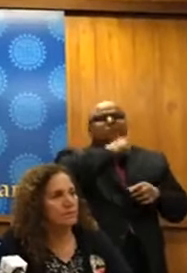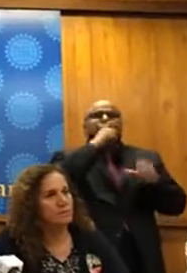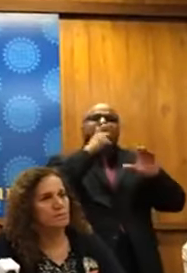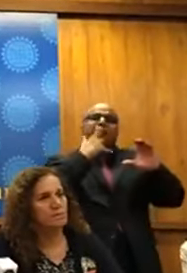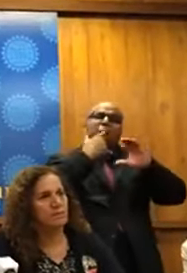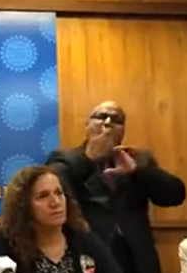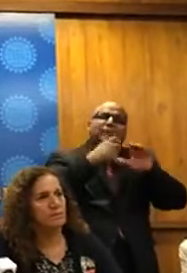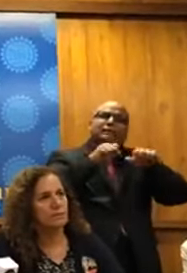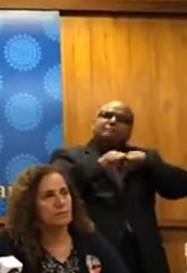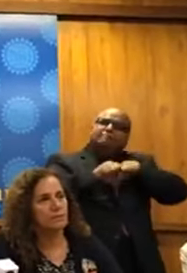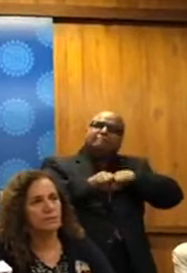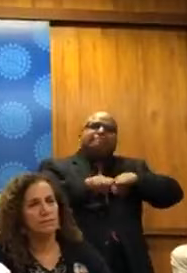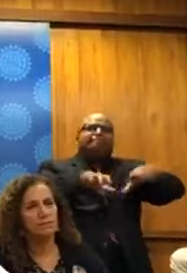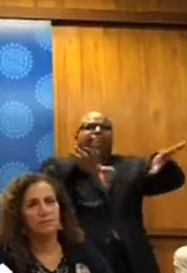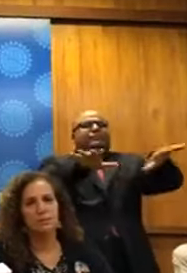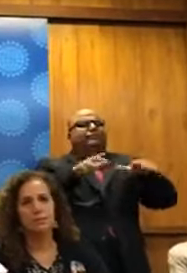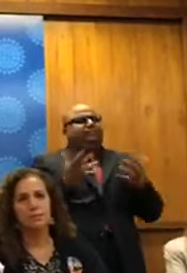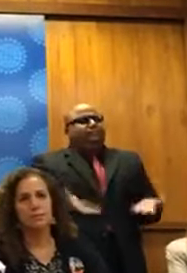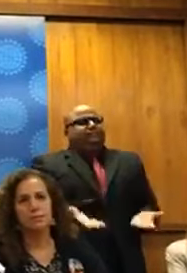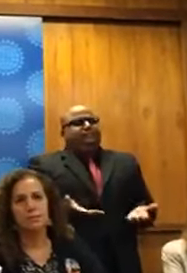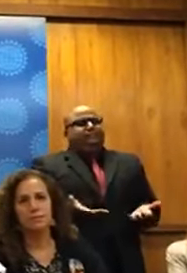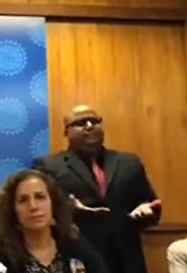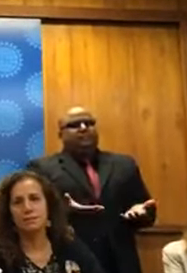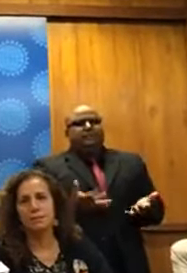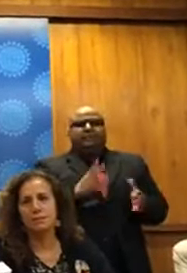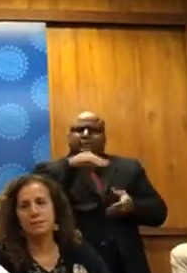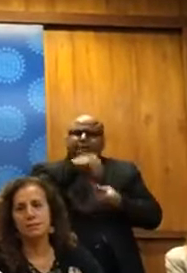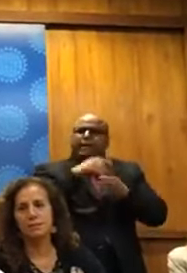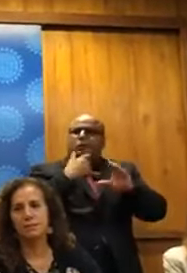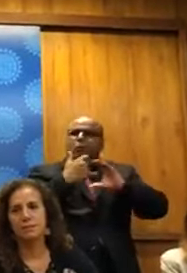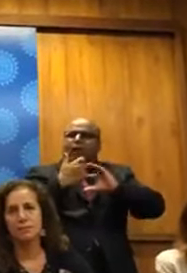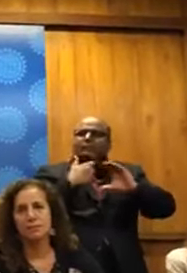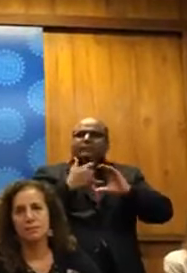nessa emissão de mensagens em massa por WhatsApp.